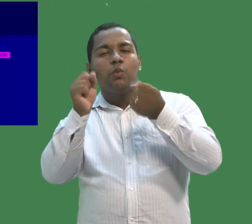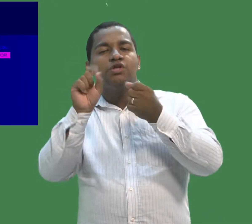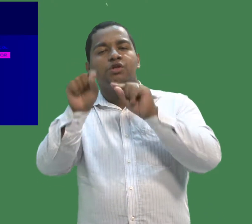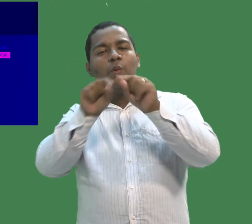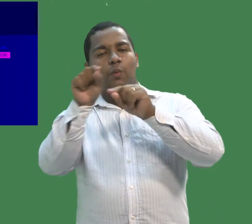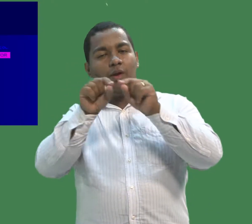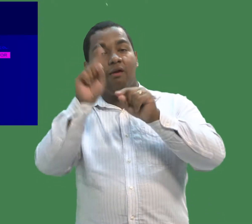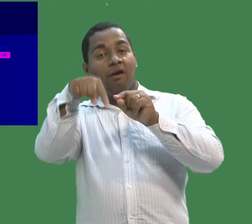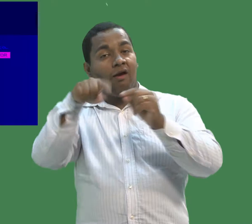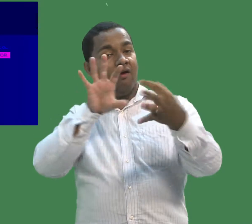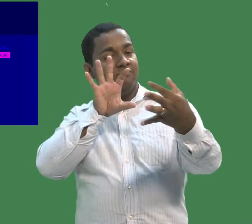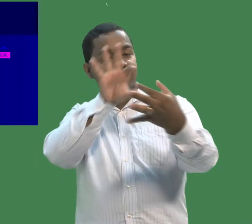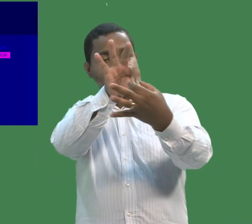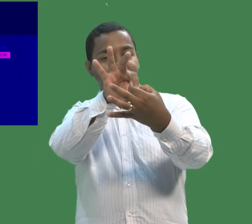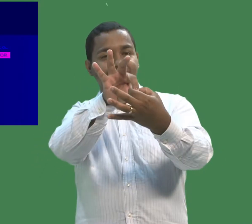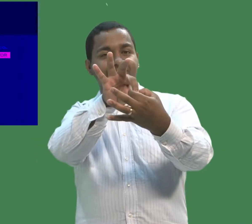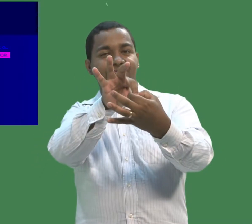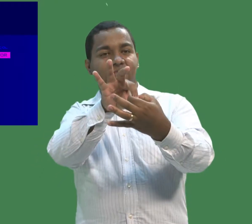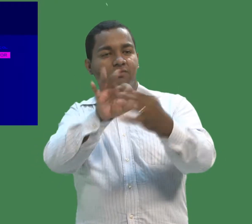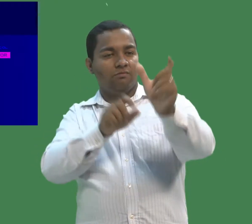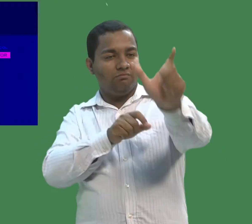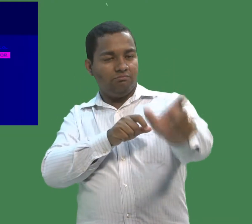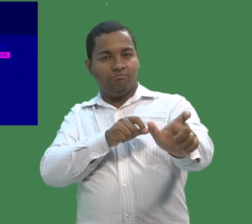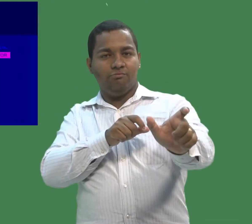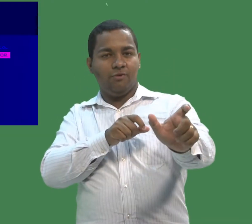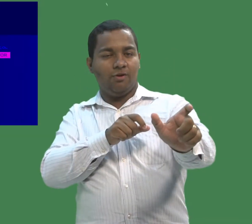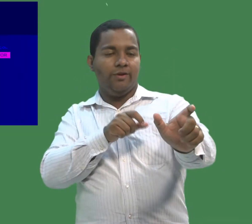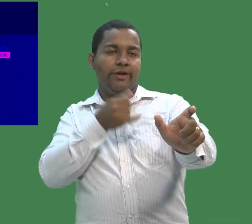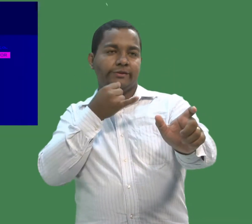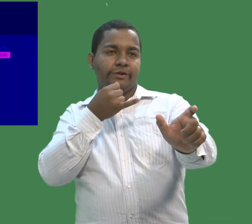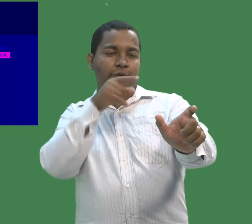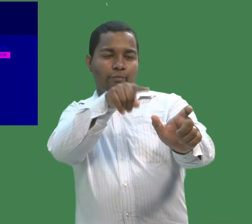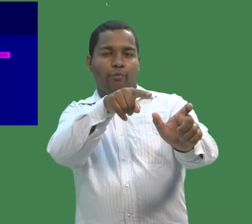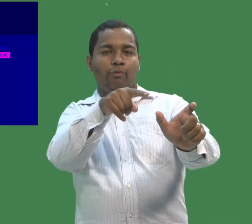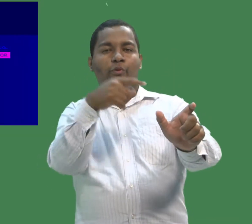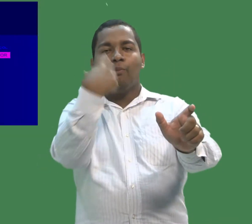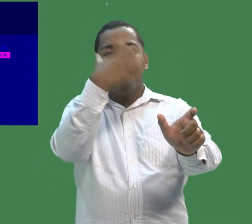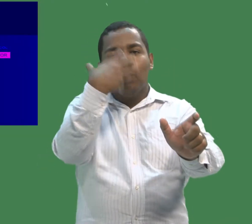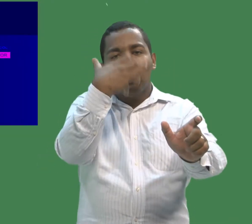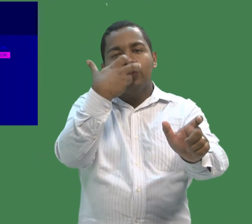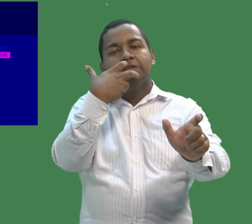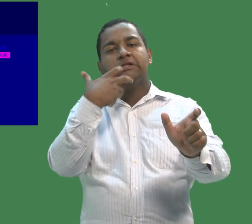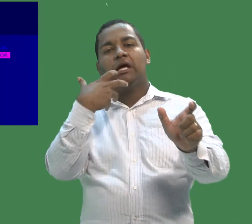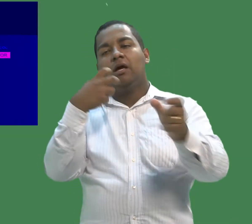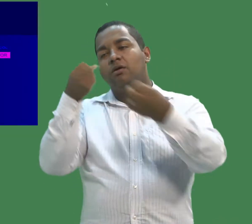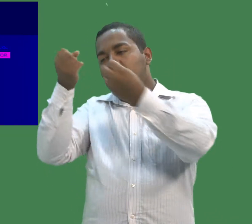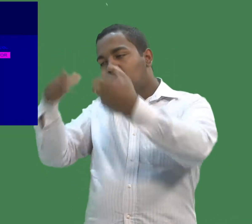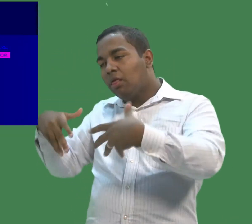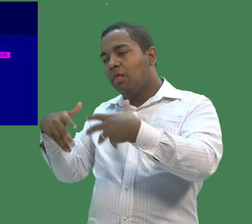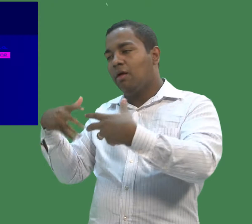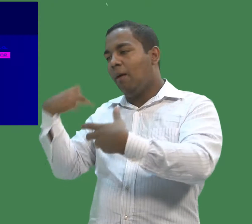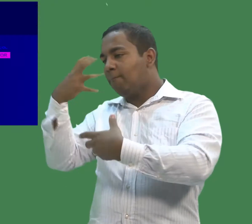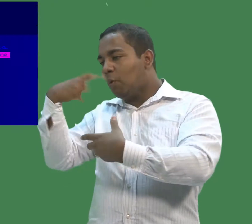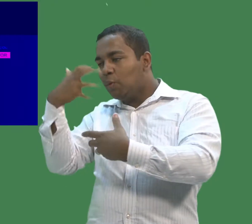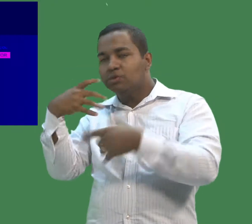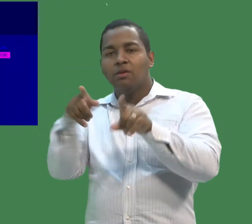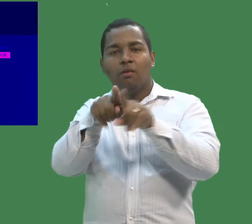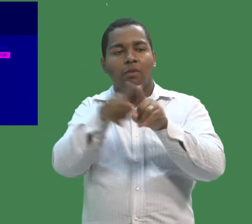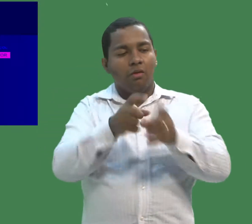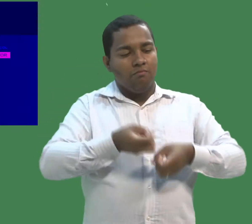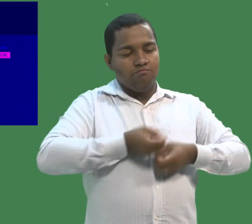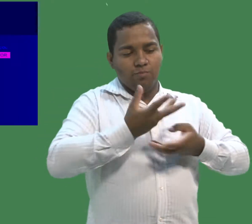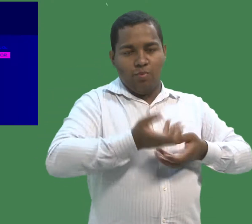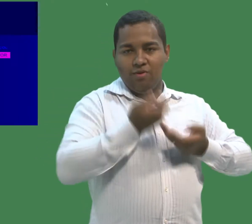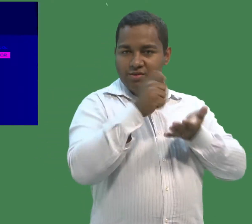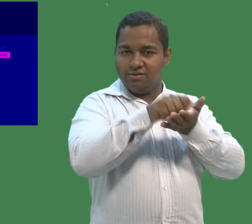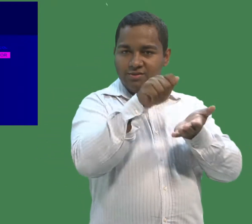Ou seja, o que é a função metalinguística? É quando temos a relação de alguma coisa sobre alguma coisa. Por exemplo, relação de música sobre a música,